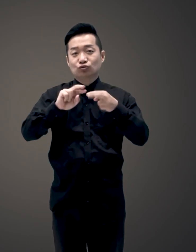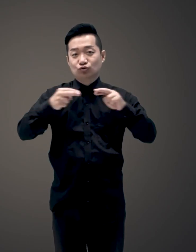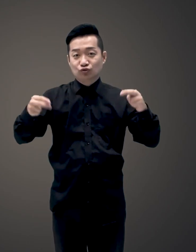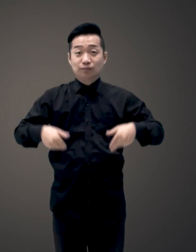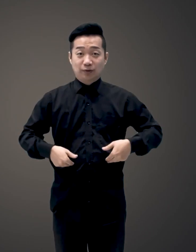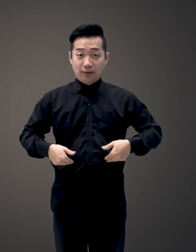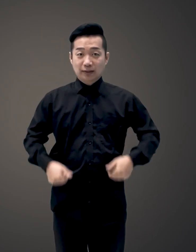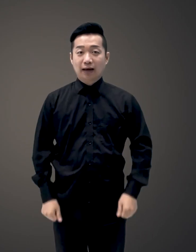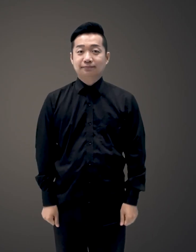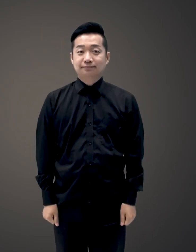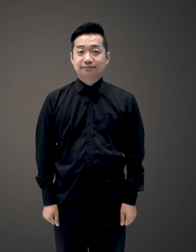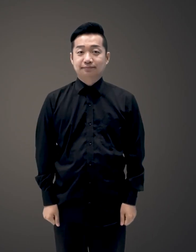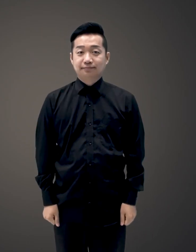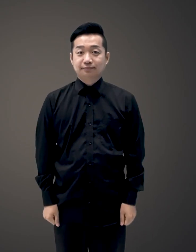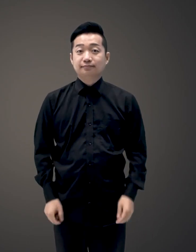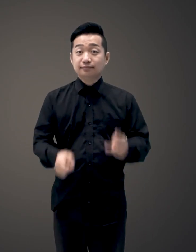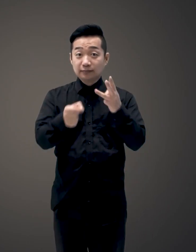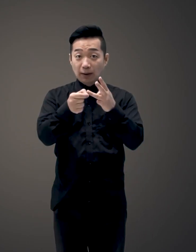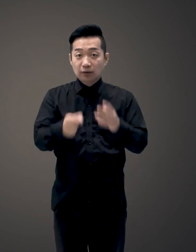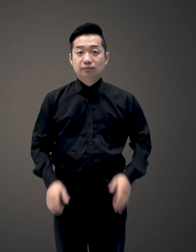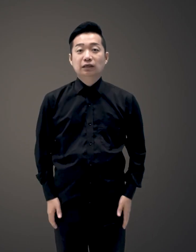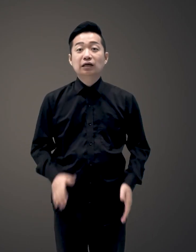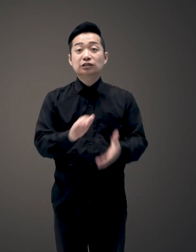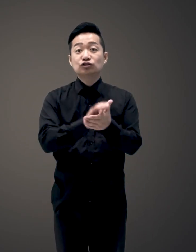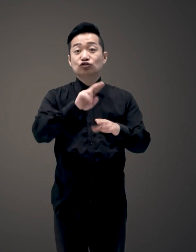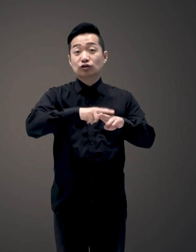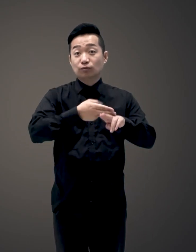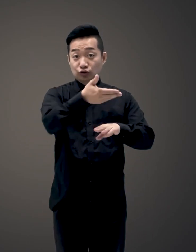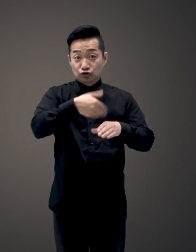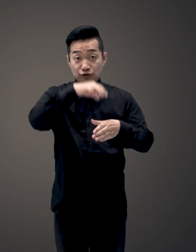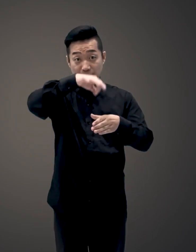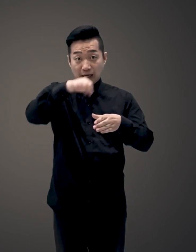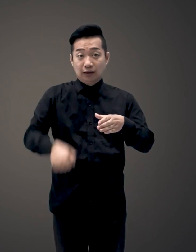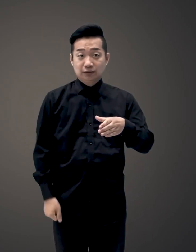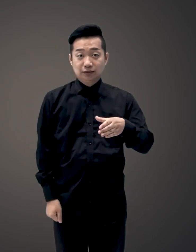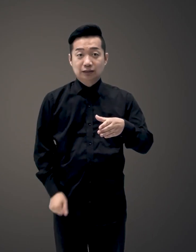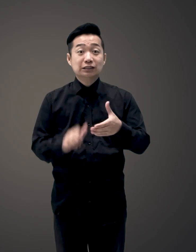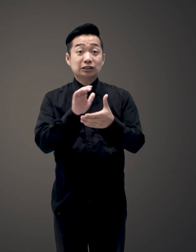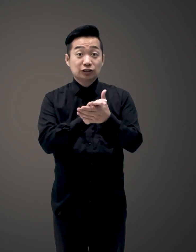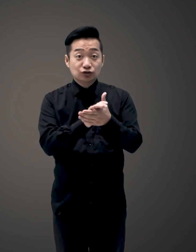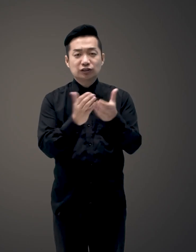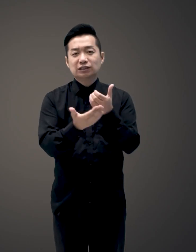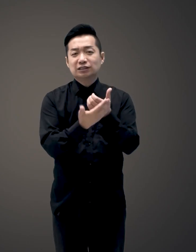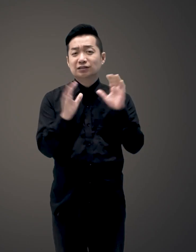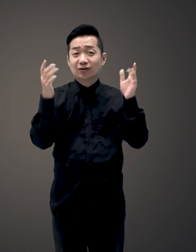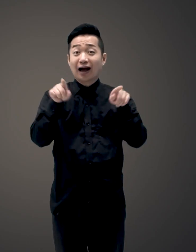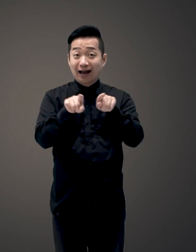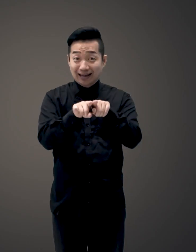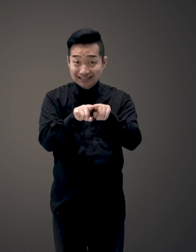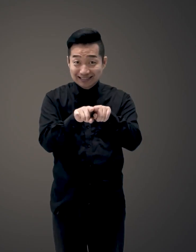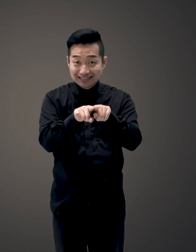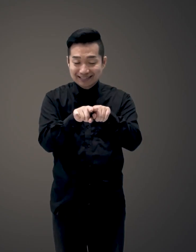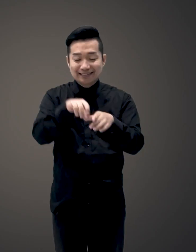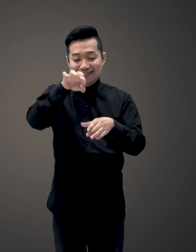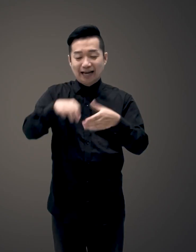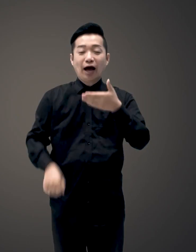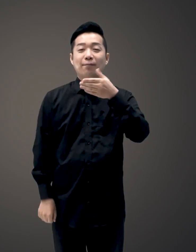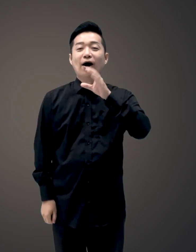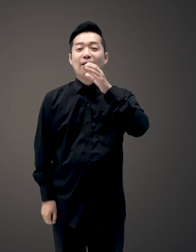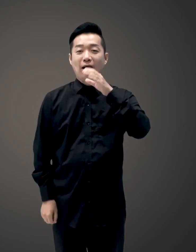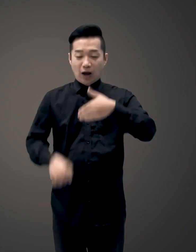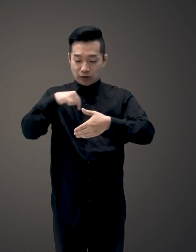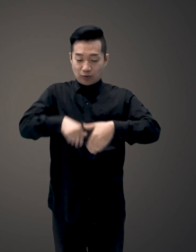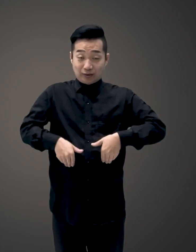묶을 머리 고무줄이 필요합니다. 세 번째는 친구가 선물해준 차. 친구의 응원과 함께 차를 마시면